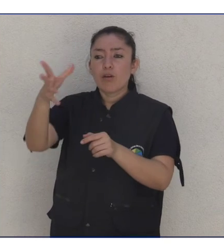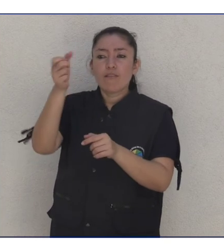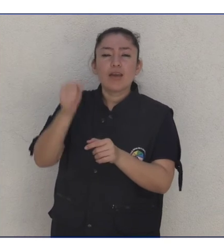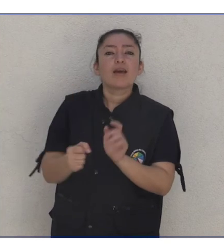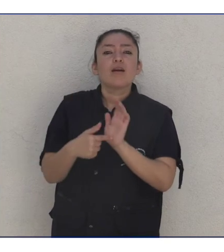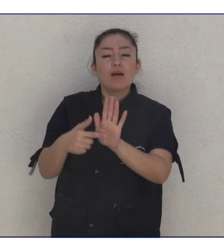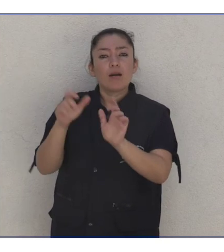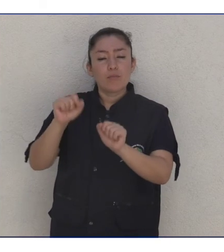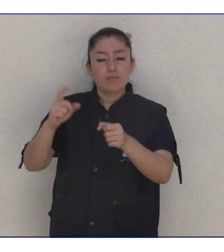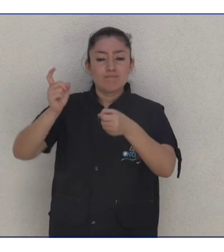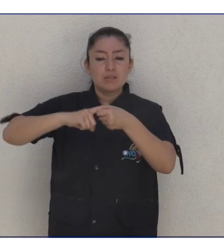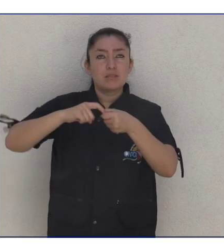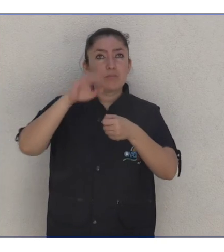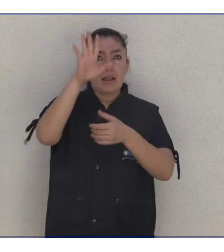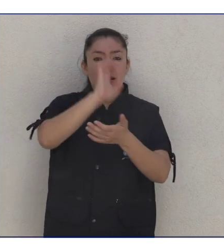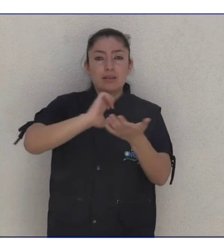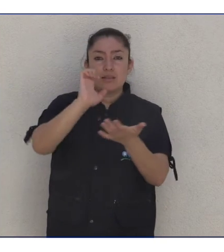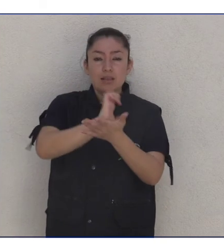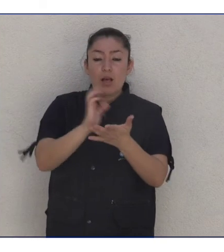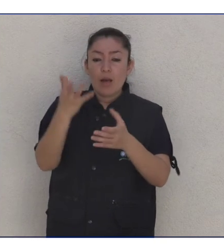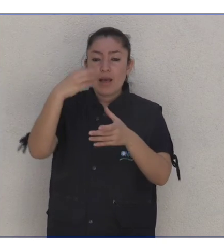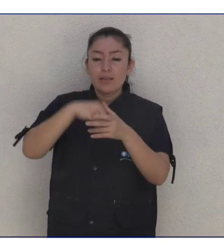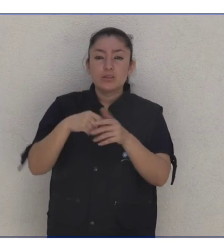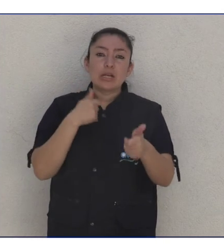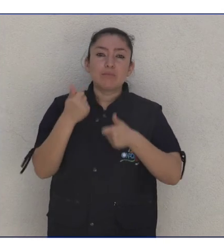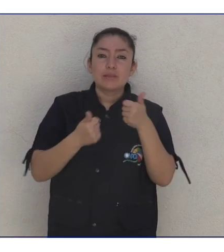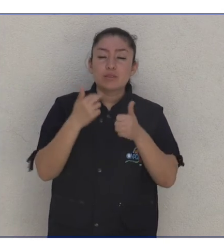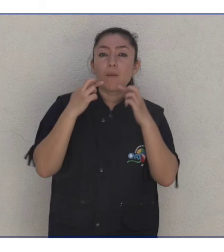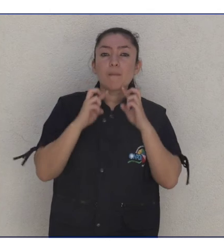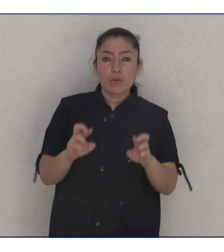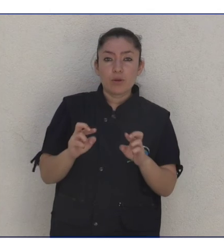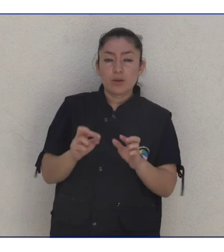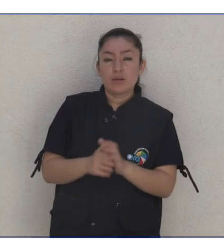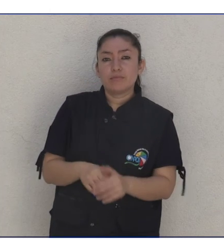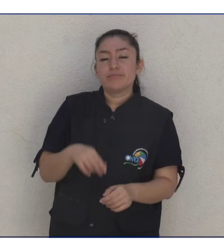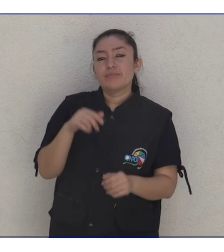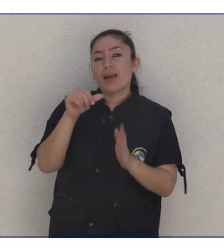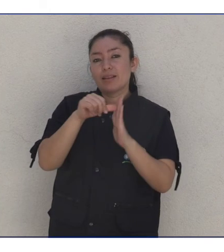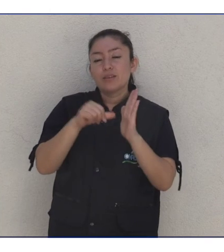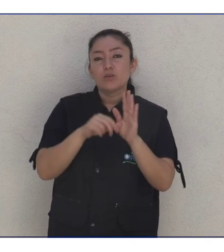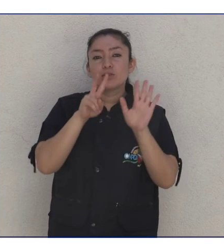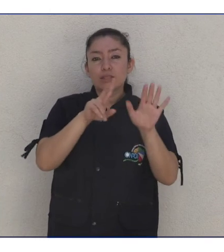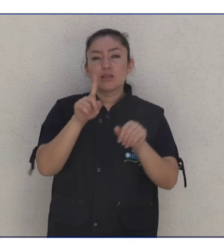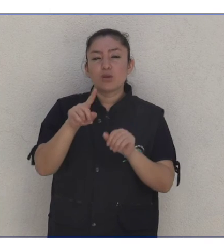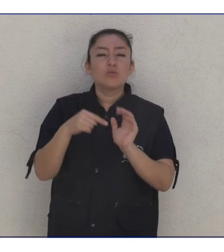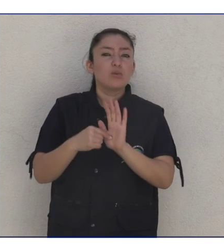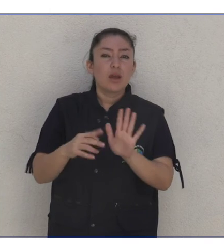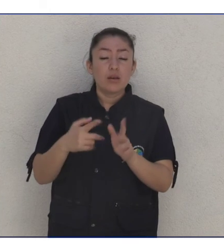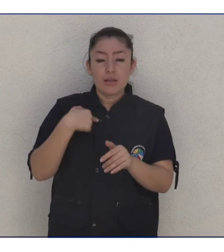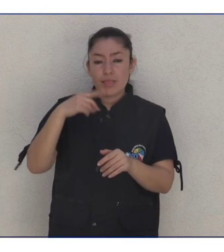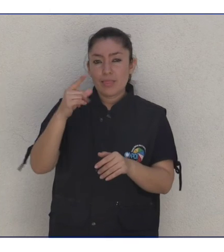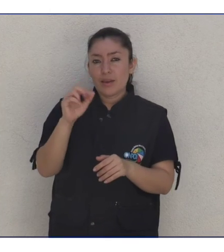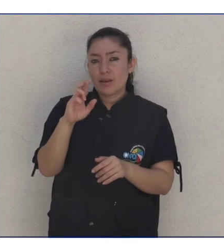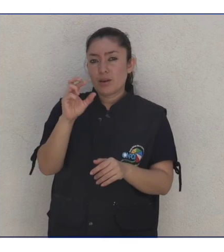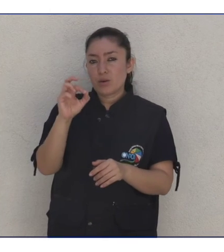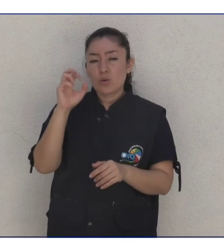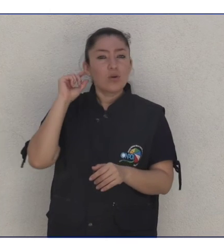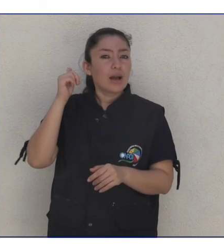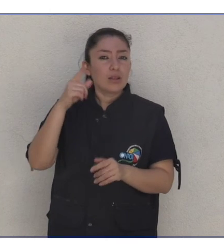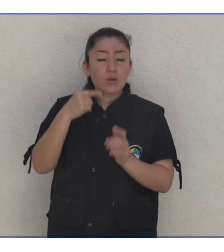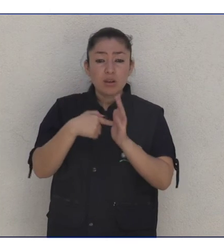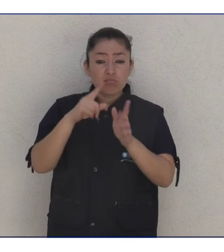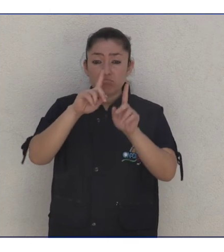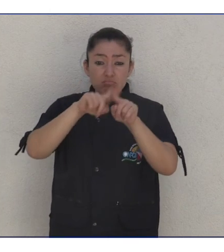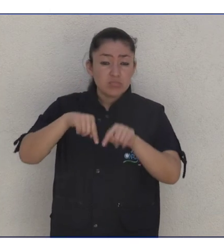forme parte del Estado dentro de la administración pública. Artículo 71. Derogatoria. Se derogan todas las